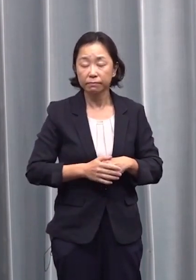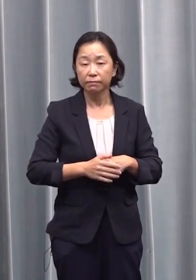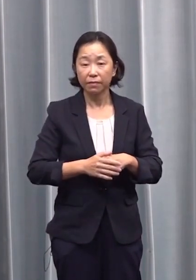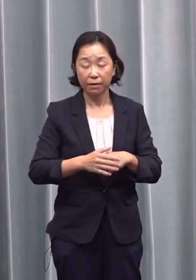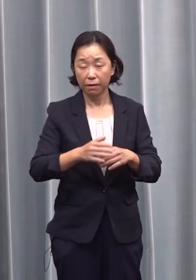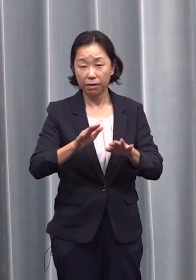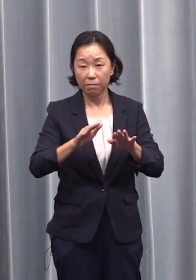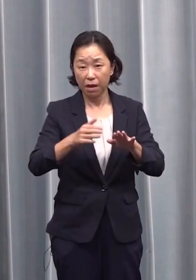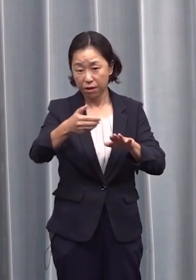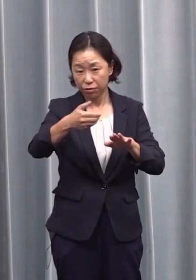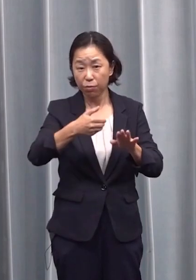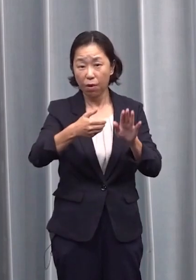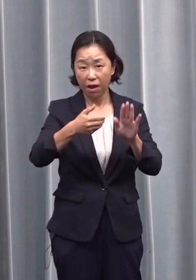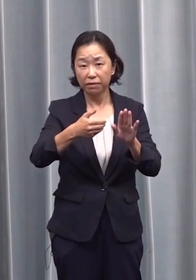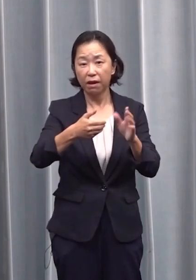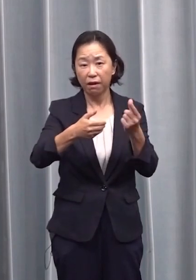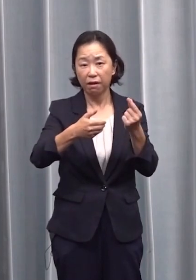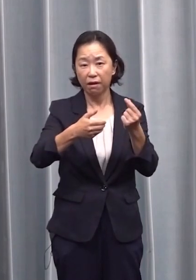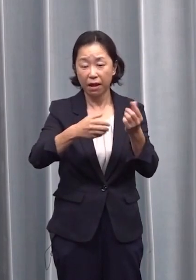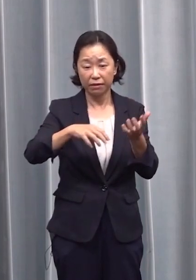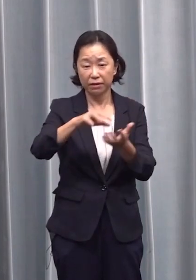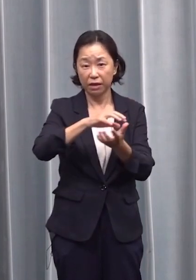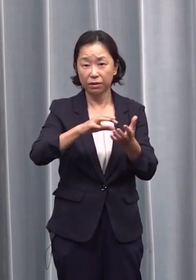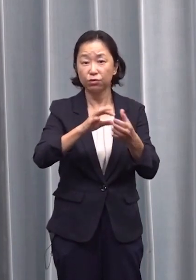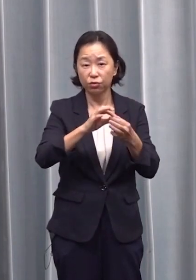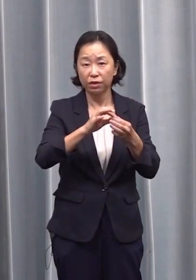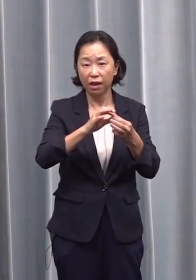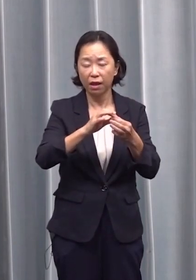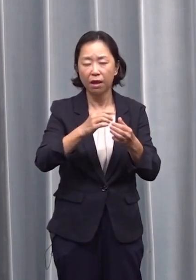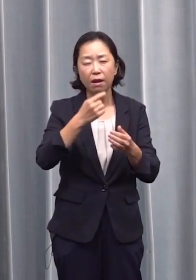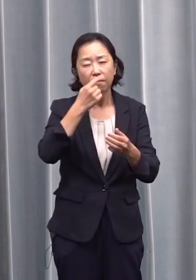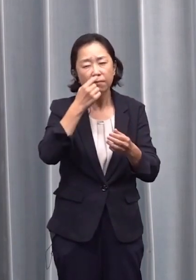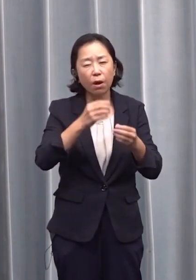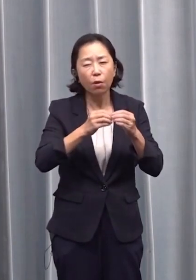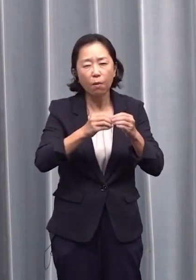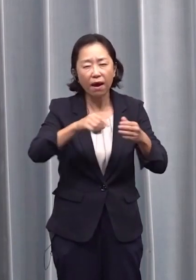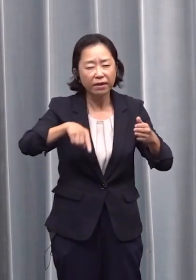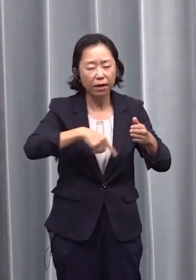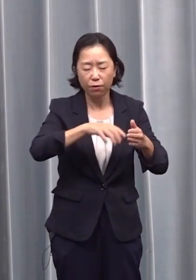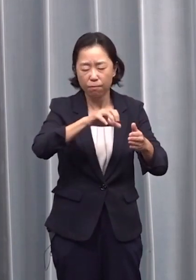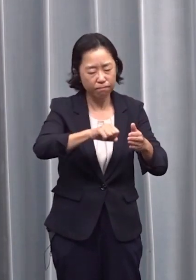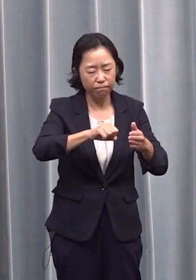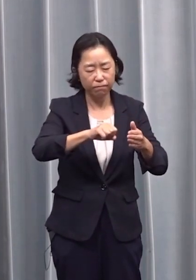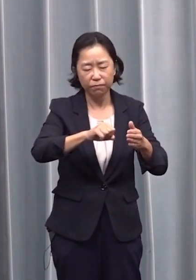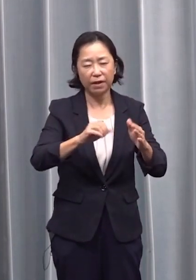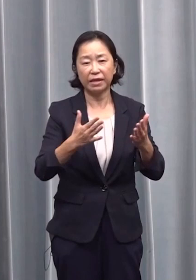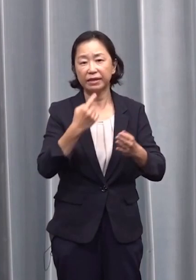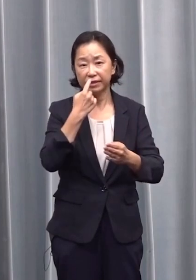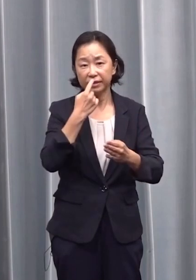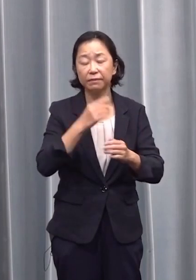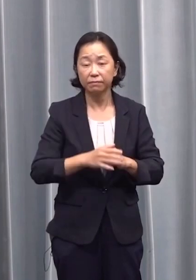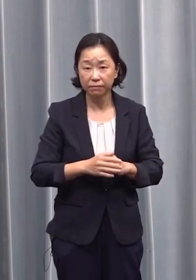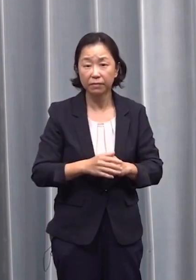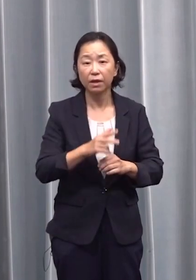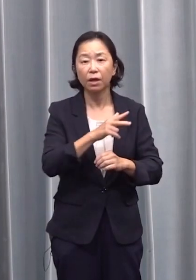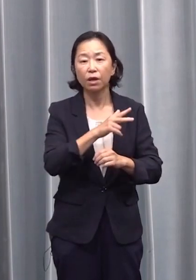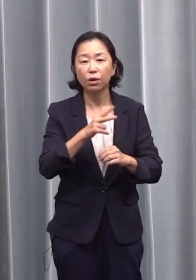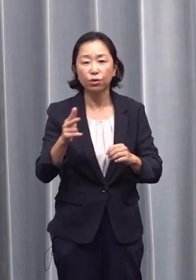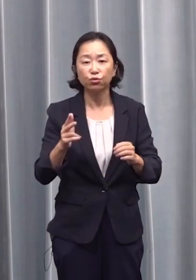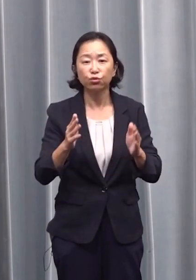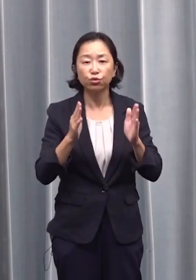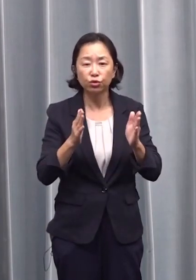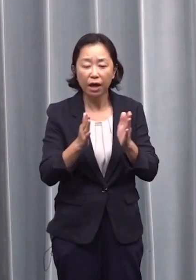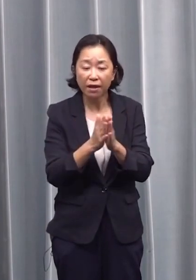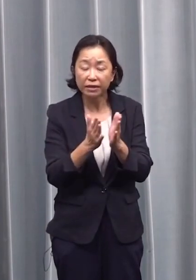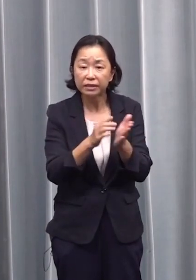の事案でありますけれども、私詳細をまず存じ上げませんし、週刊誌のコメント一つ一